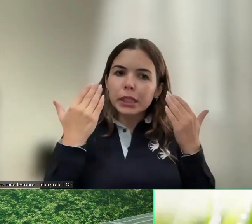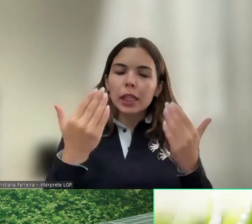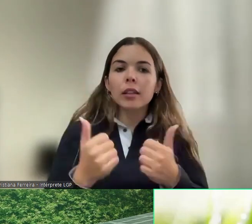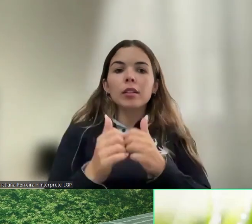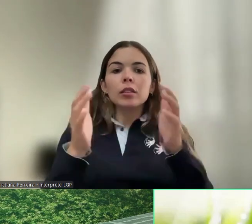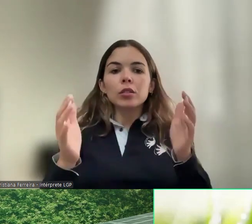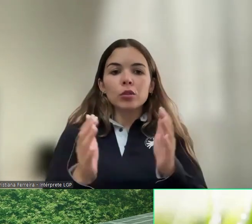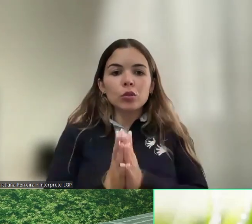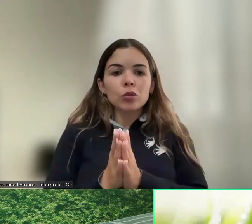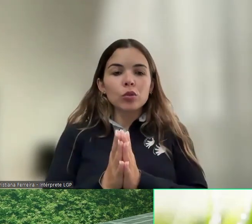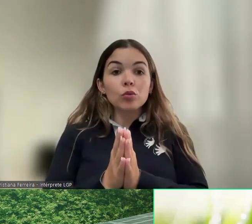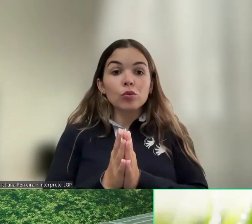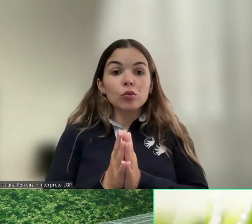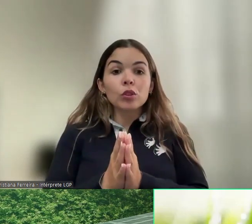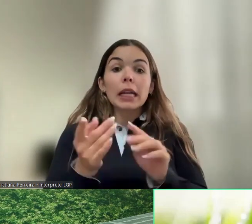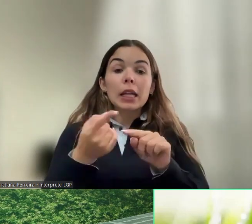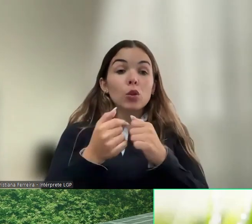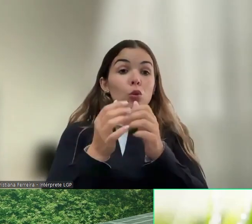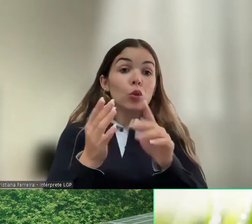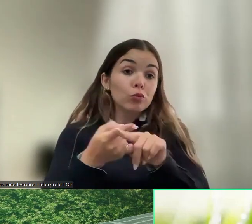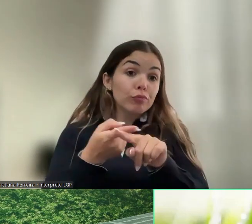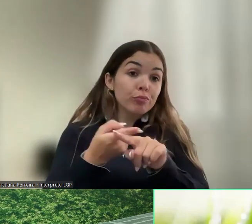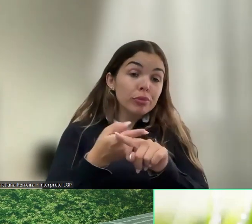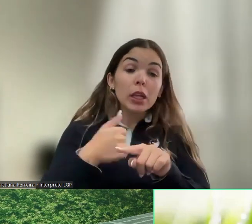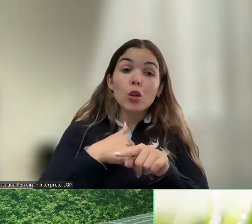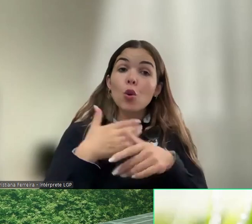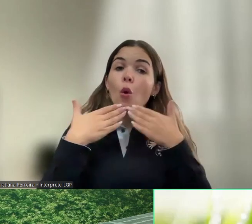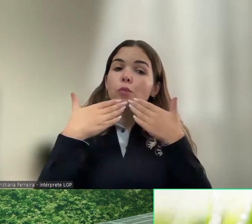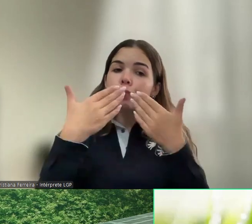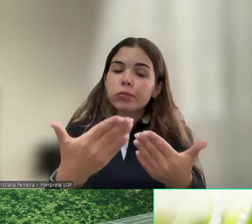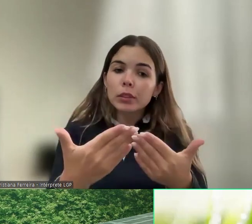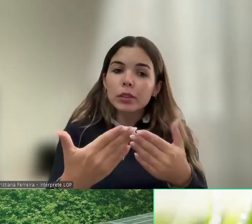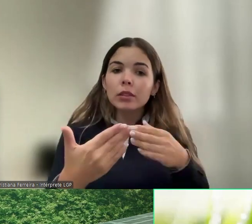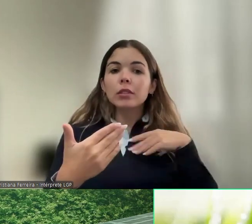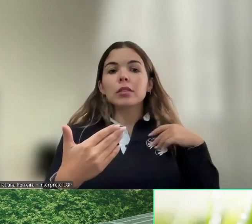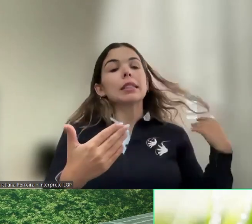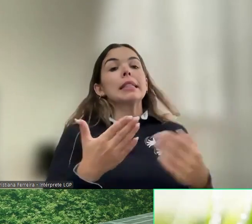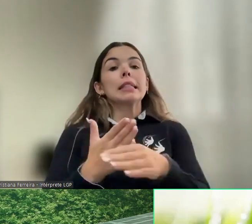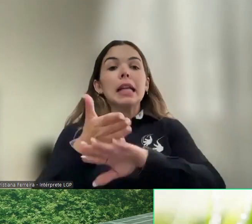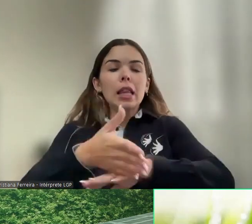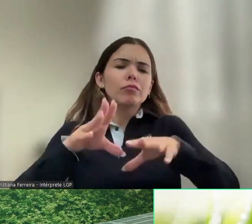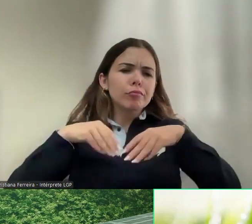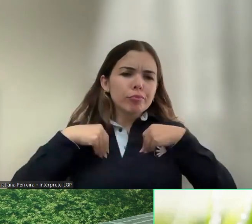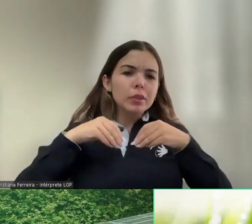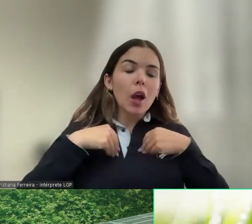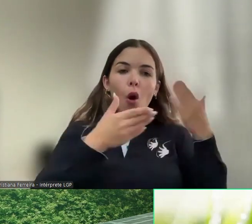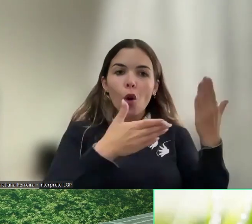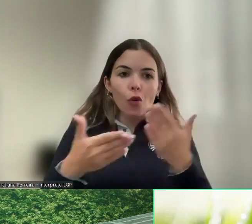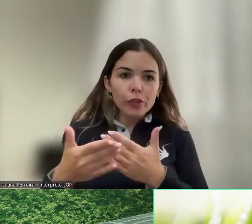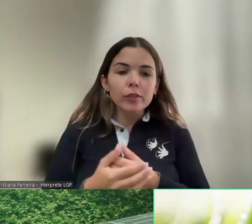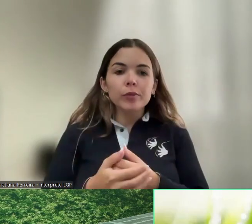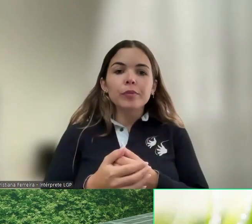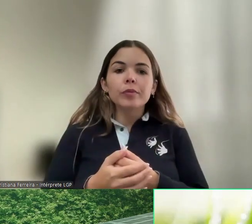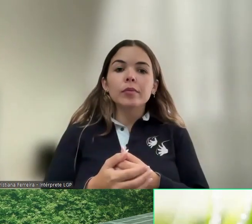todo o interesse que agradecemos, que acedemos ao convite e o agradecemos. Cumprimento também os